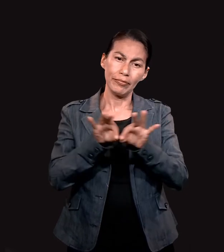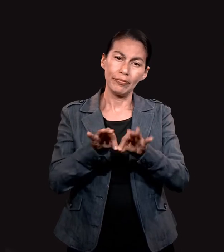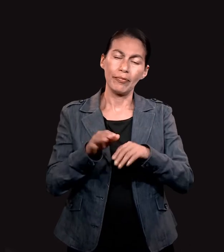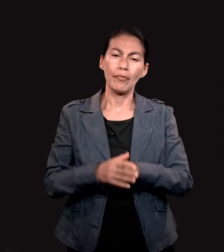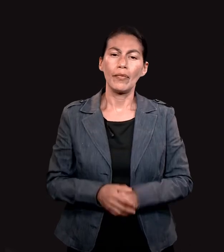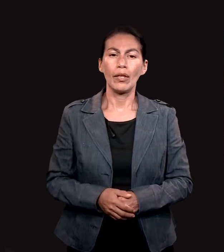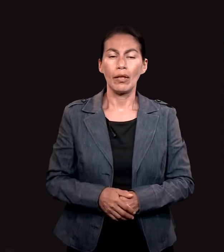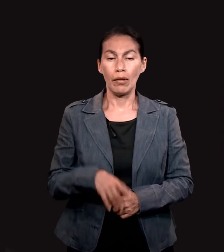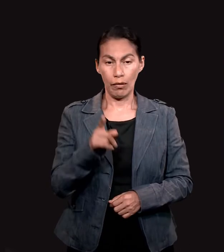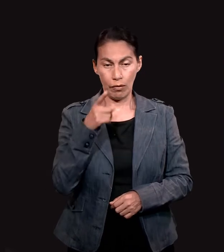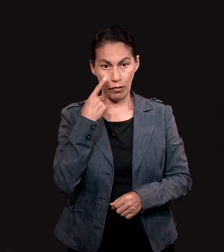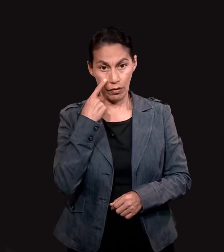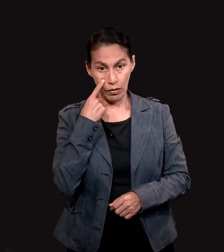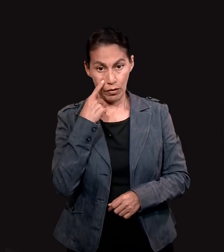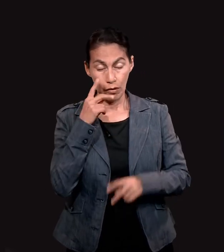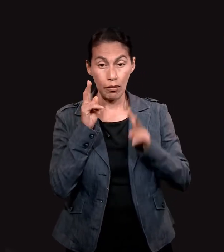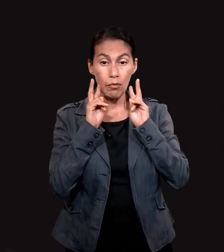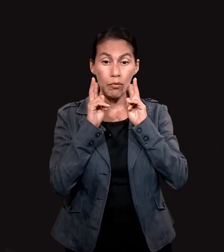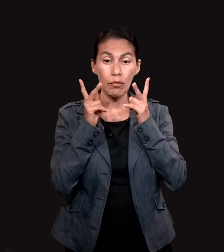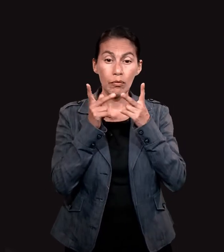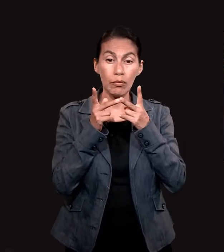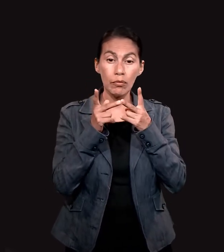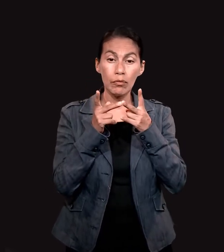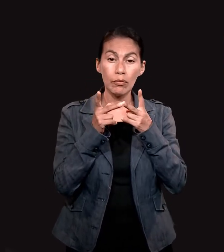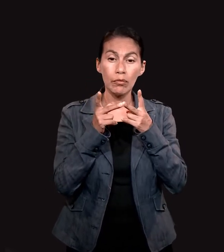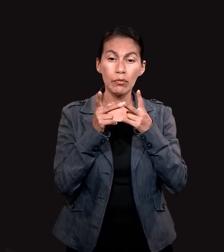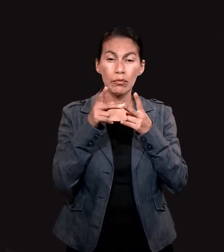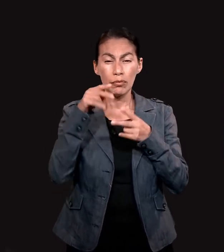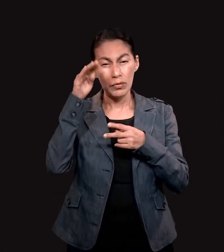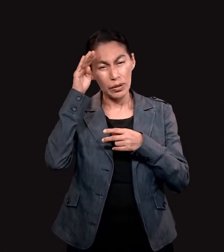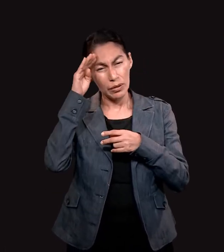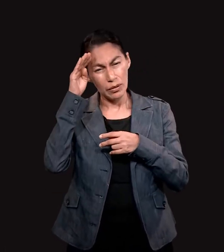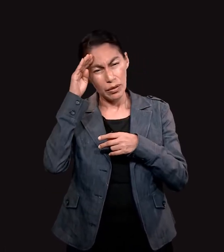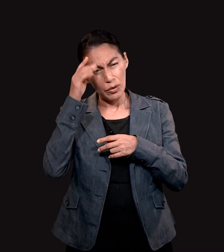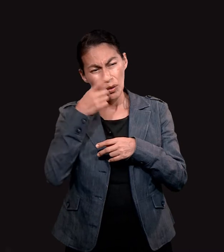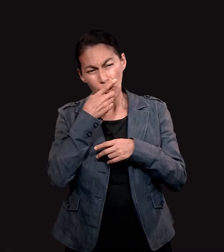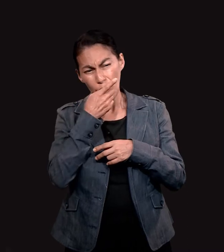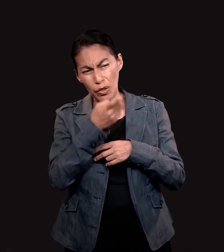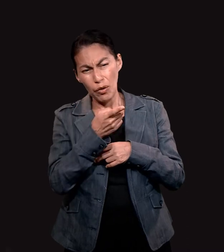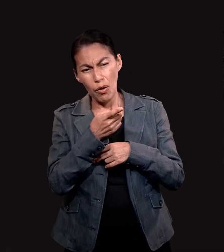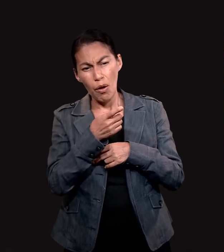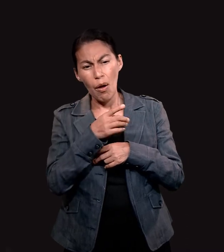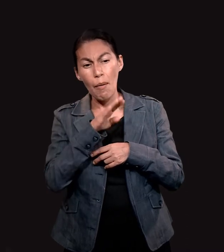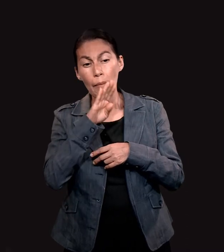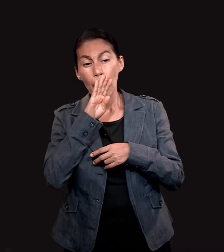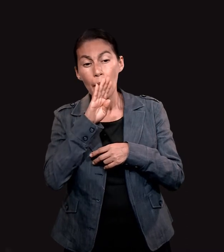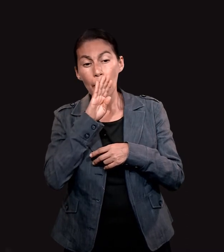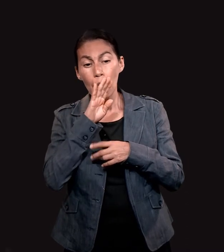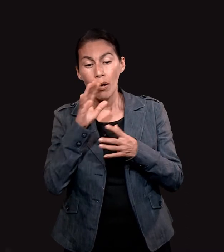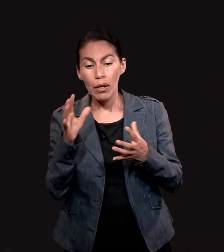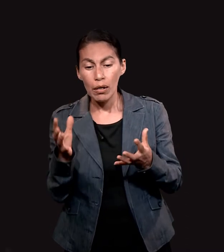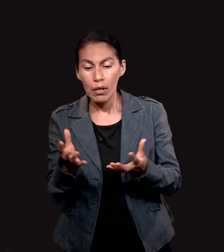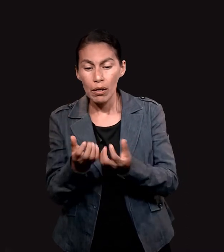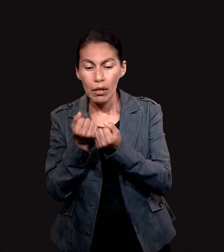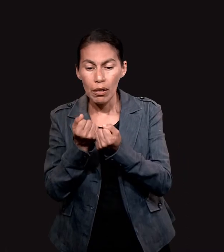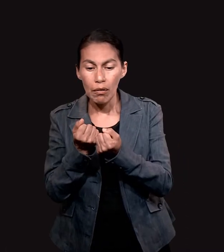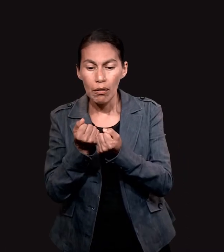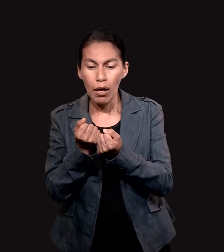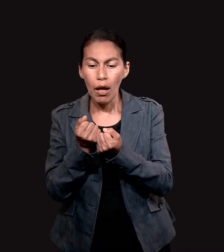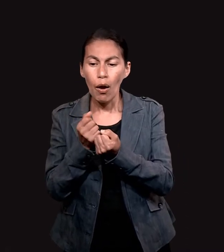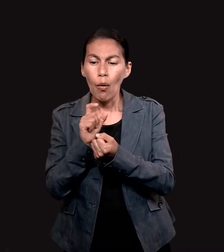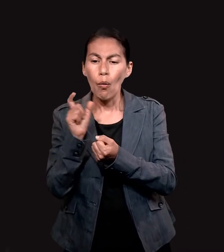tiene mucho que ver. ¿Es posible que el apóstol Pedro estuviera pensando en eso cuando dijo que la mujer se salvará criando